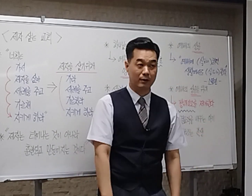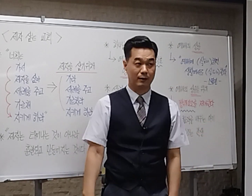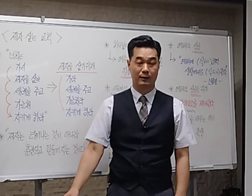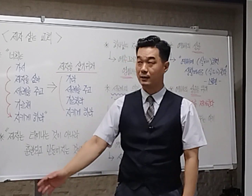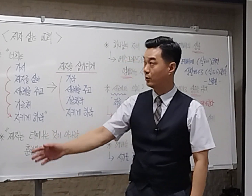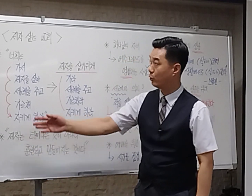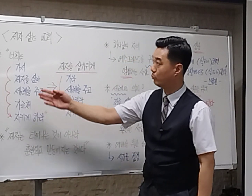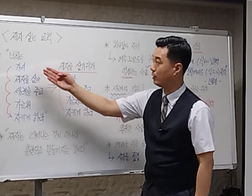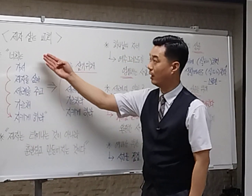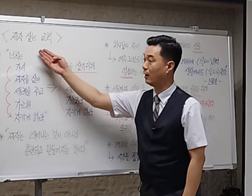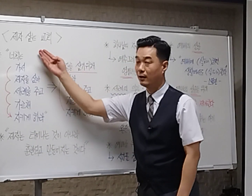다시 여기로 옵니다.